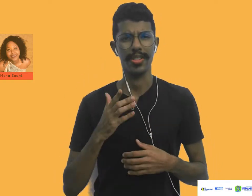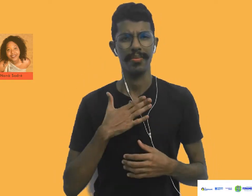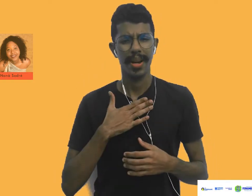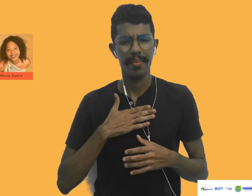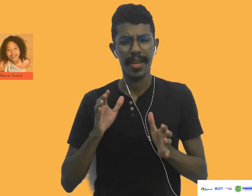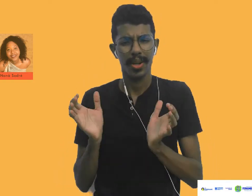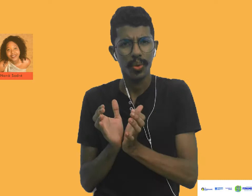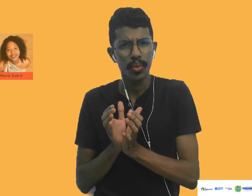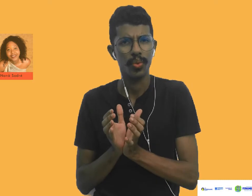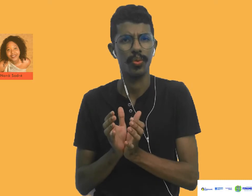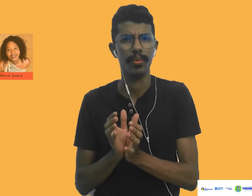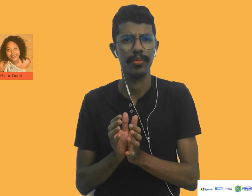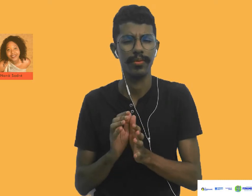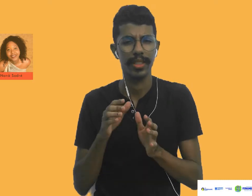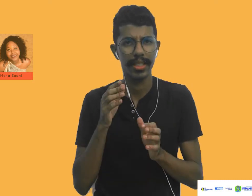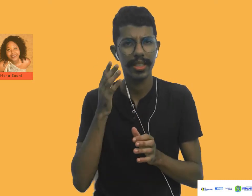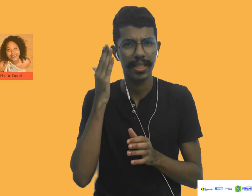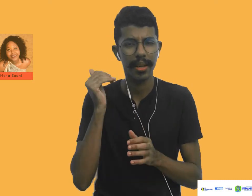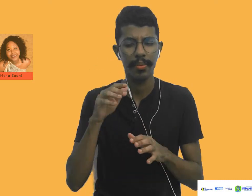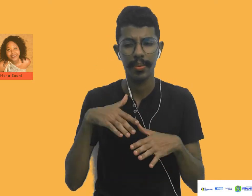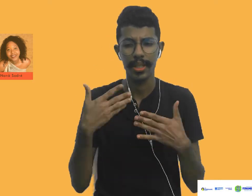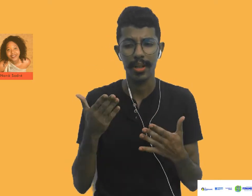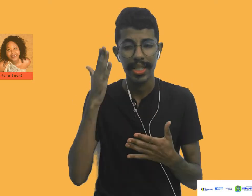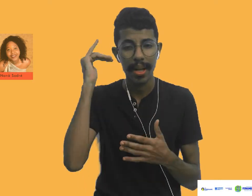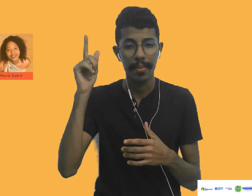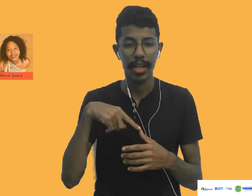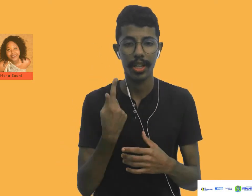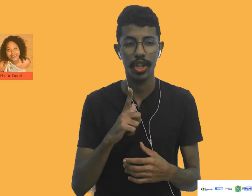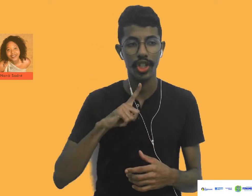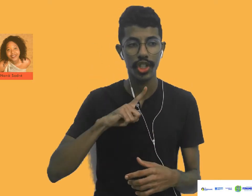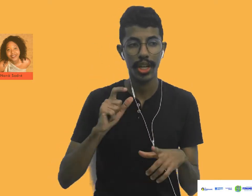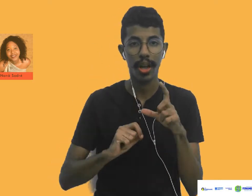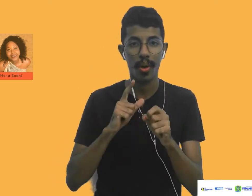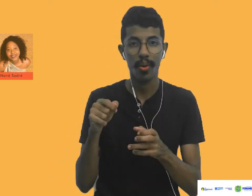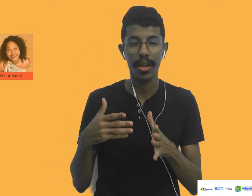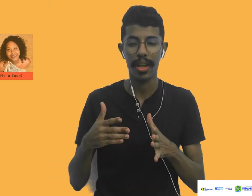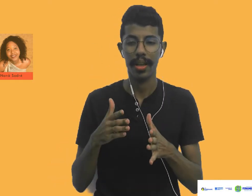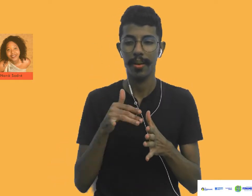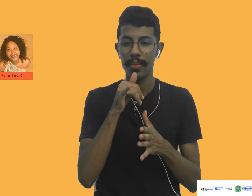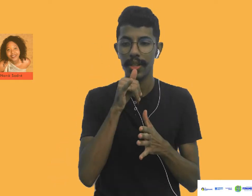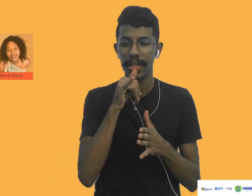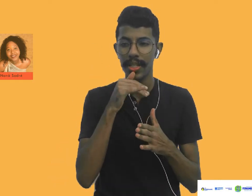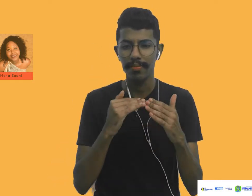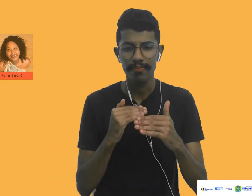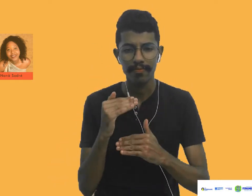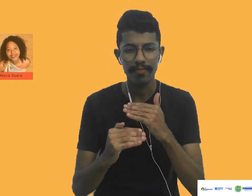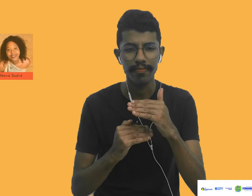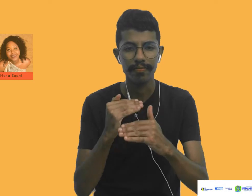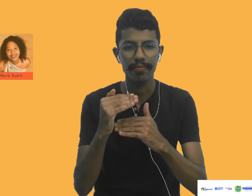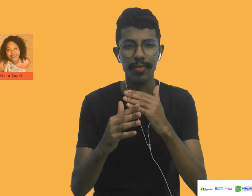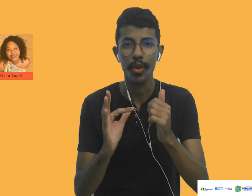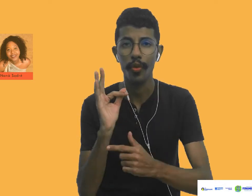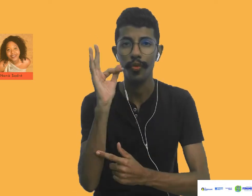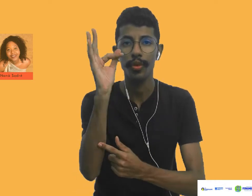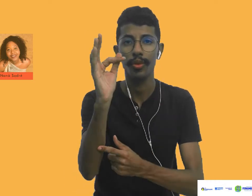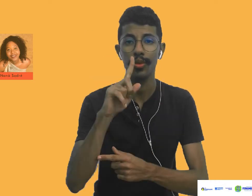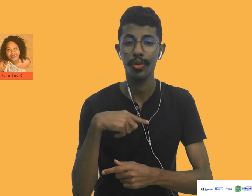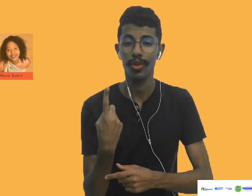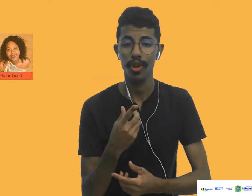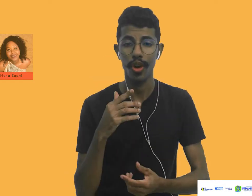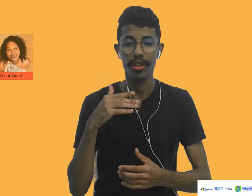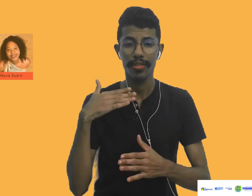ao meu grupo, sabe? Saber que a gente tem um caminho, que nós não estamos nadando contra a corrente nenhuma.